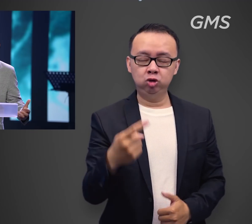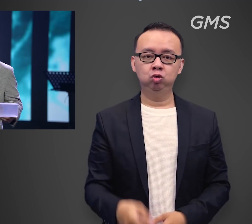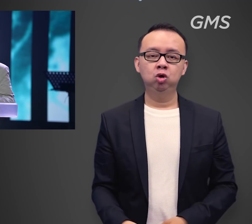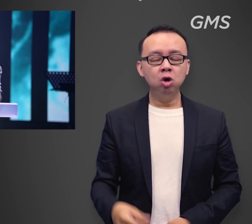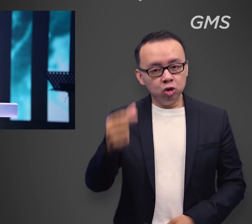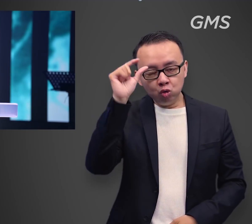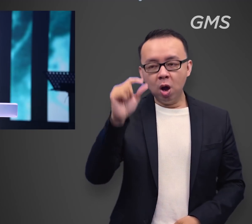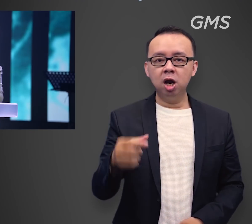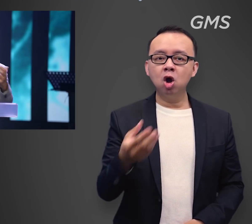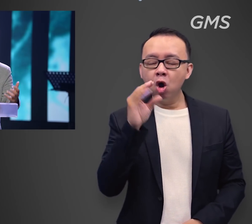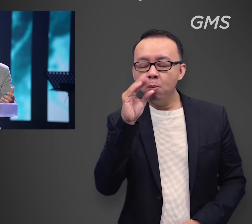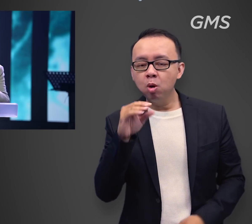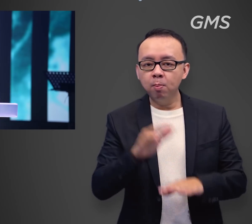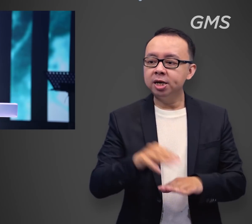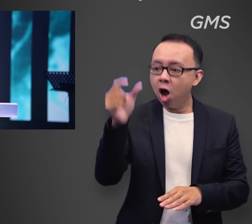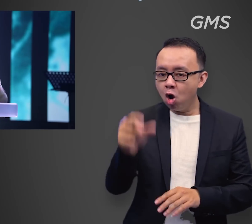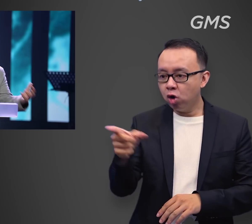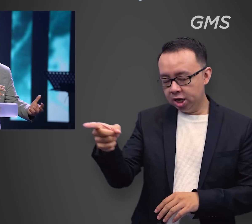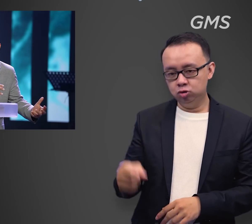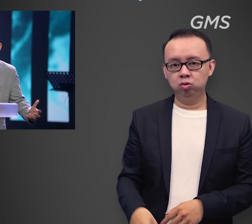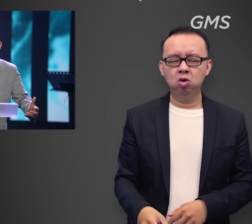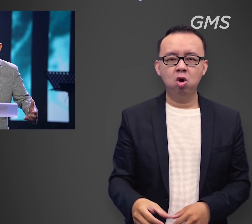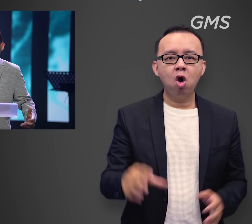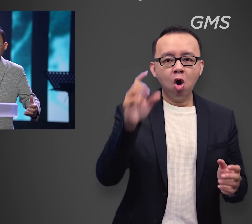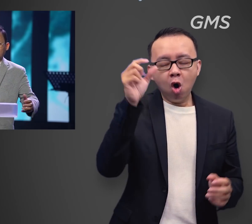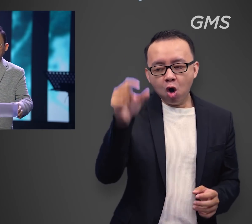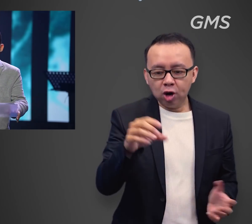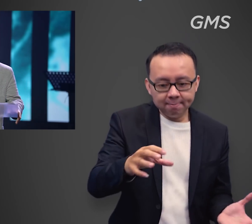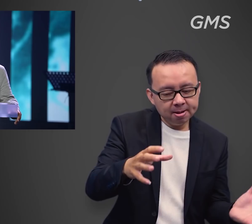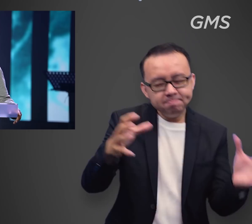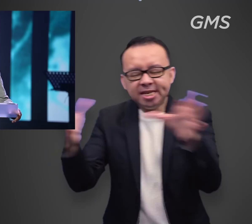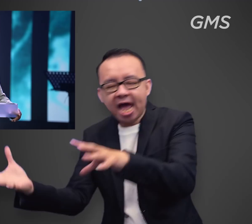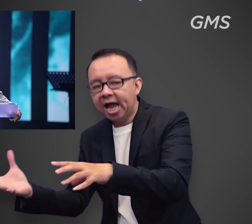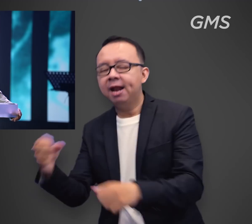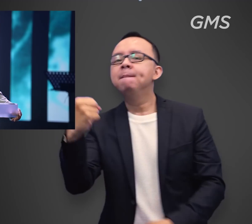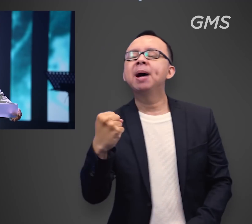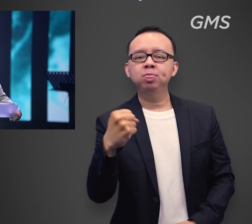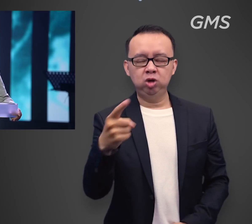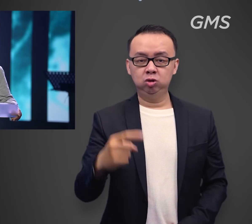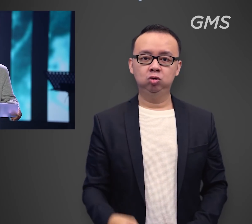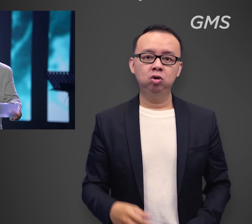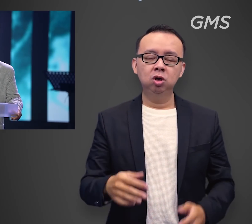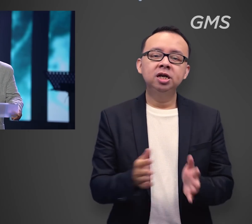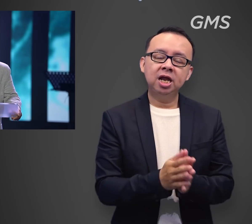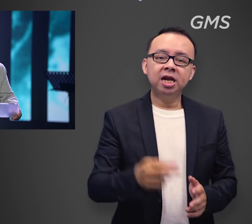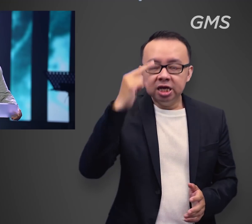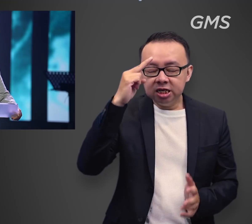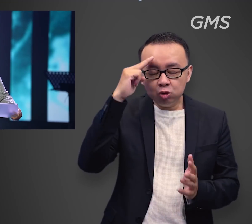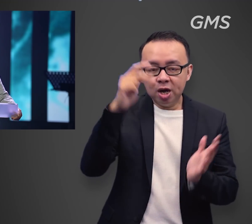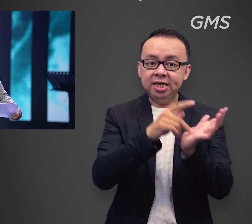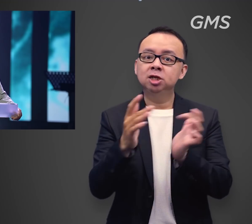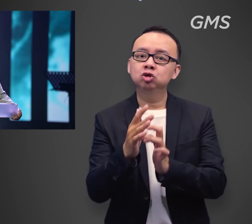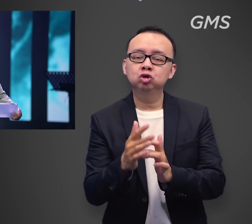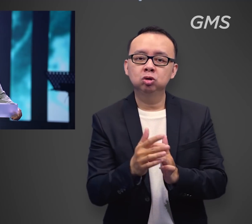yang mengangkutnya, tapi orang. Ada bagian yang orang lakukan. Tugas Yesus selanjutnya apa? Melakukan mujizat. Menyuruh